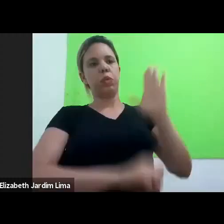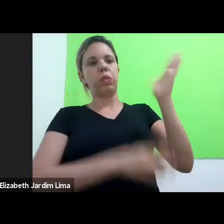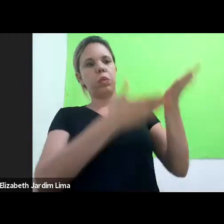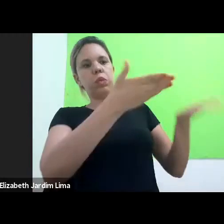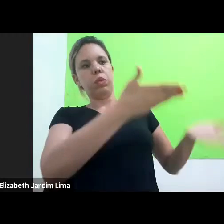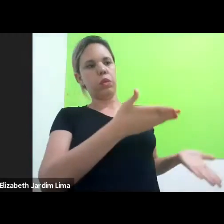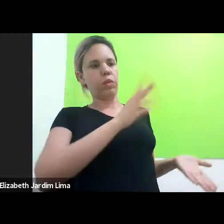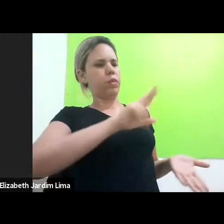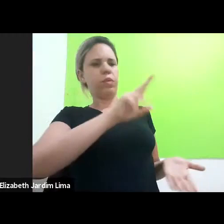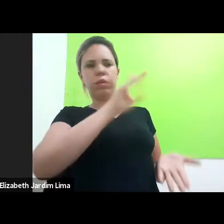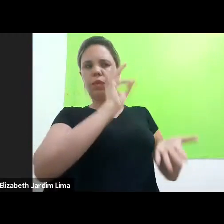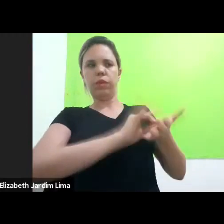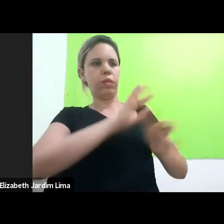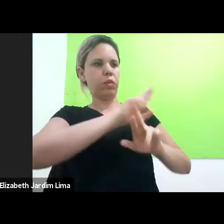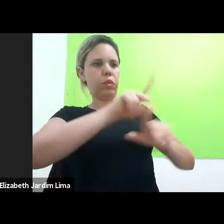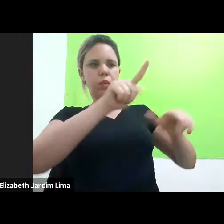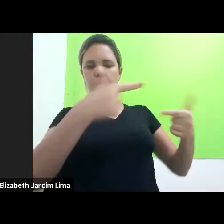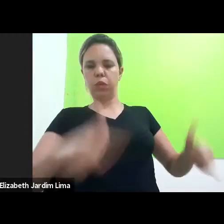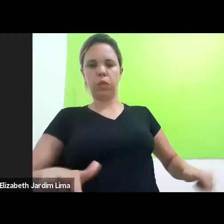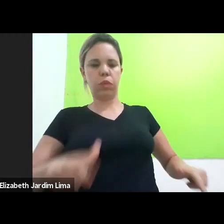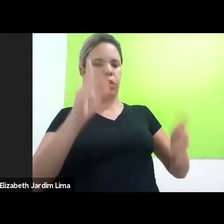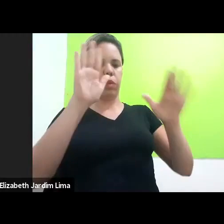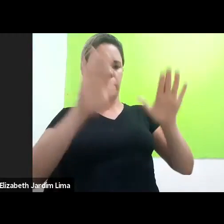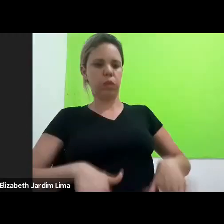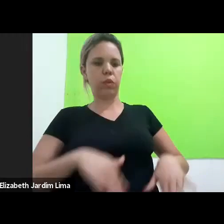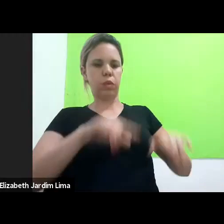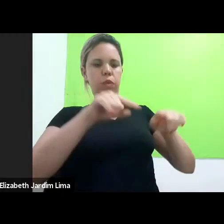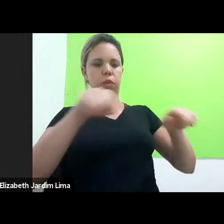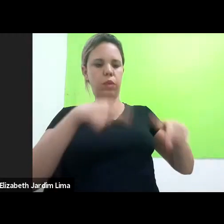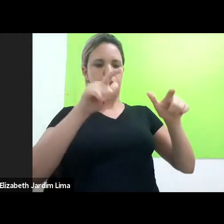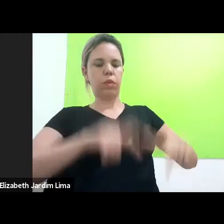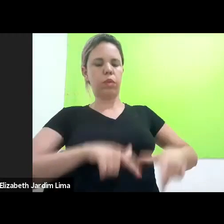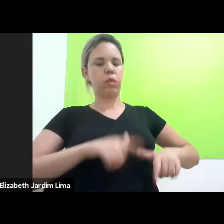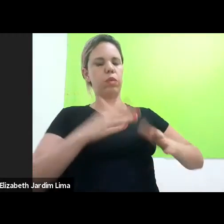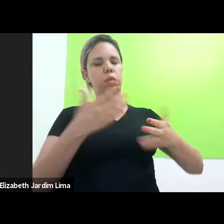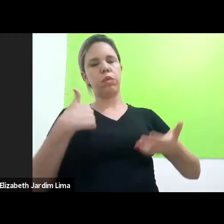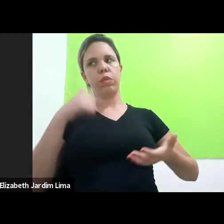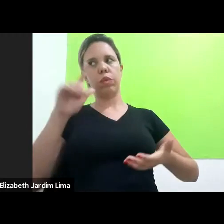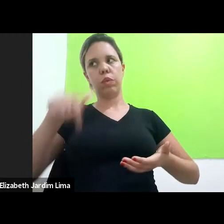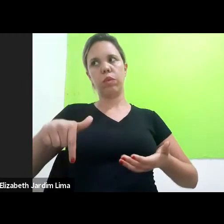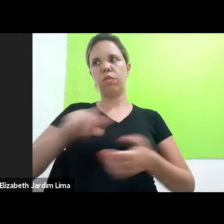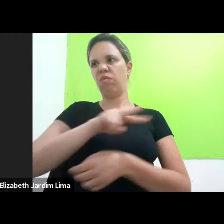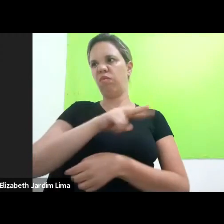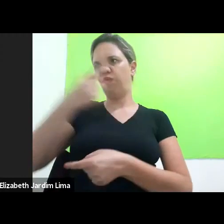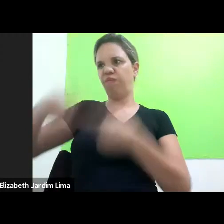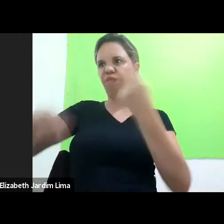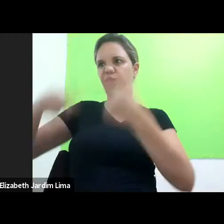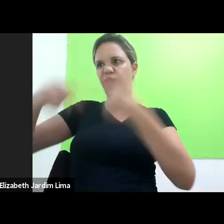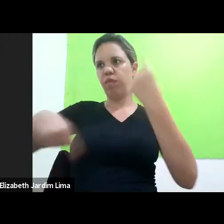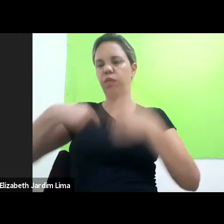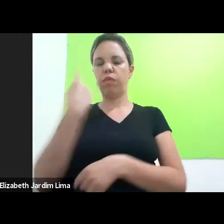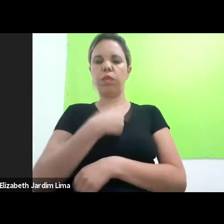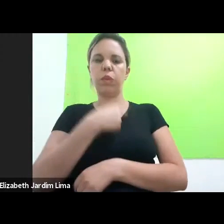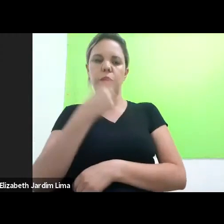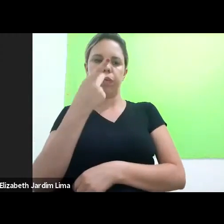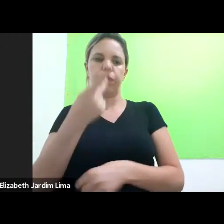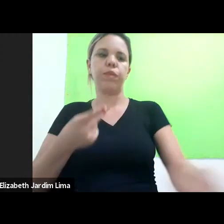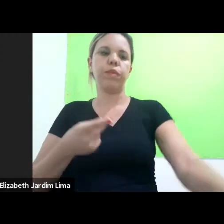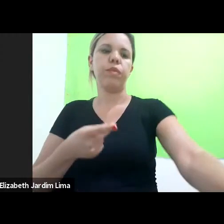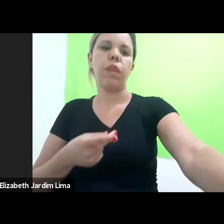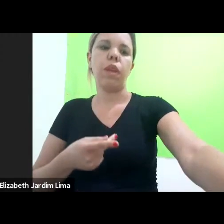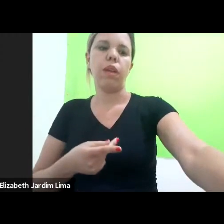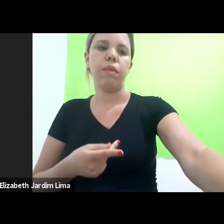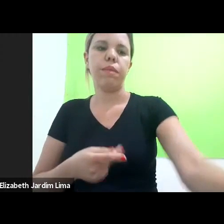verdade nunca esteve, nunca permaneceu no território. Então, é uma contradição muito grande quando a gente trata o direito coletivo com o